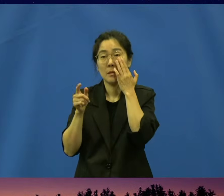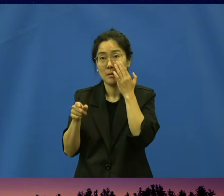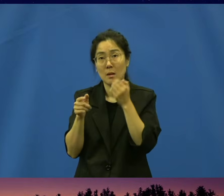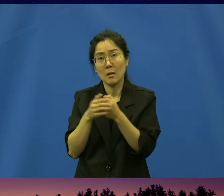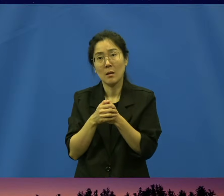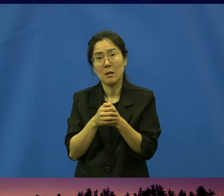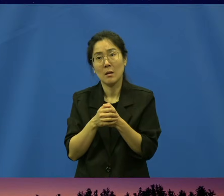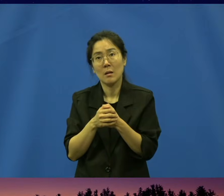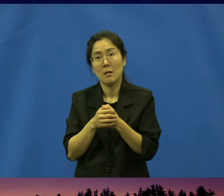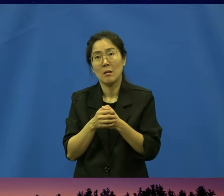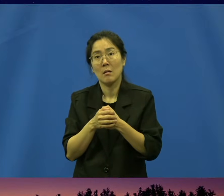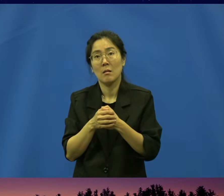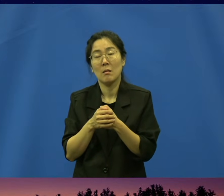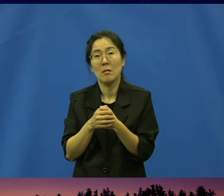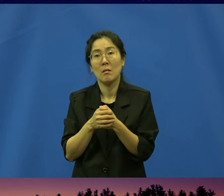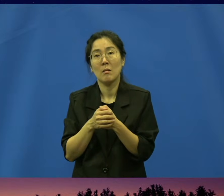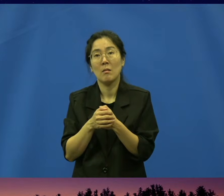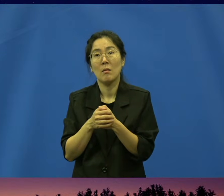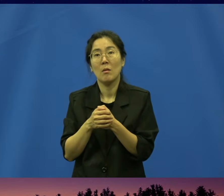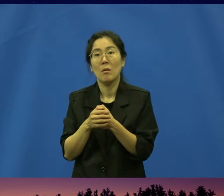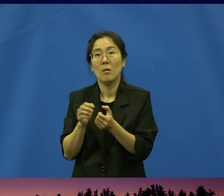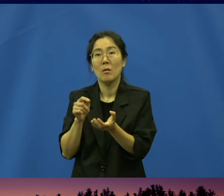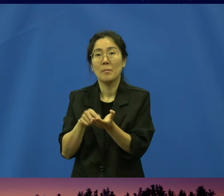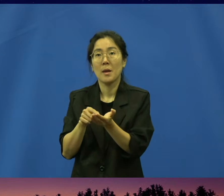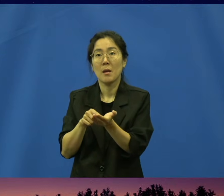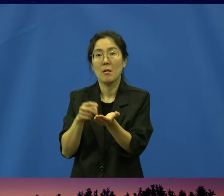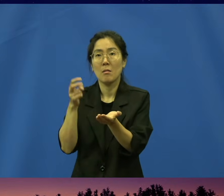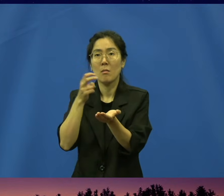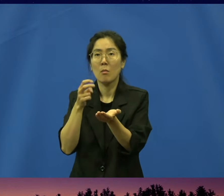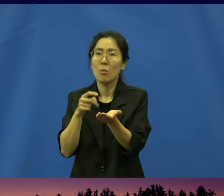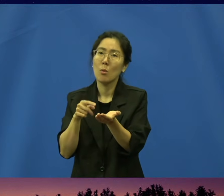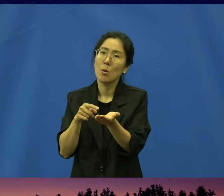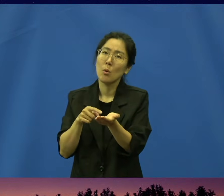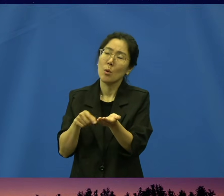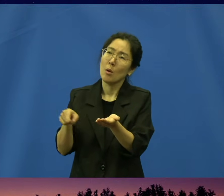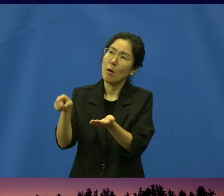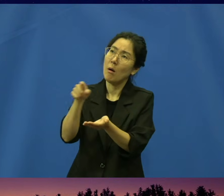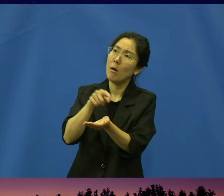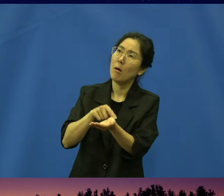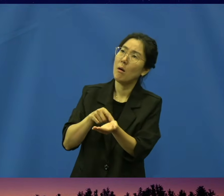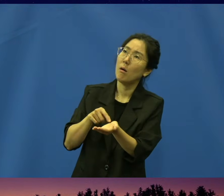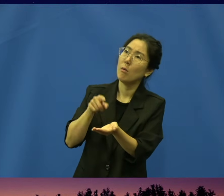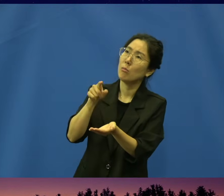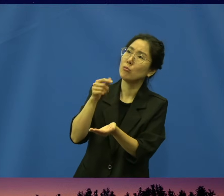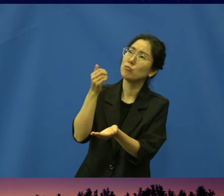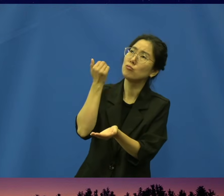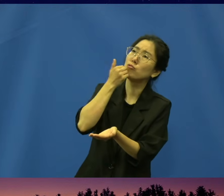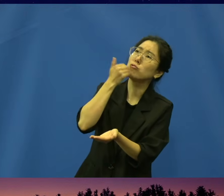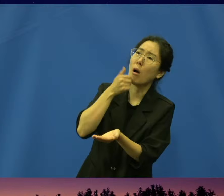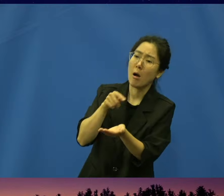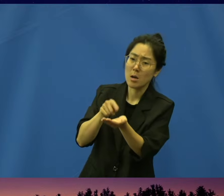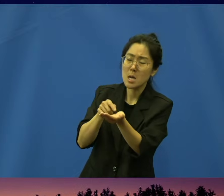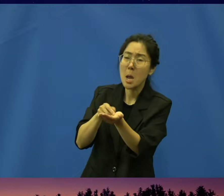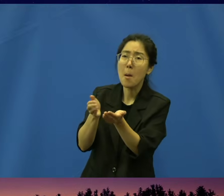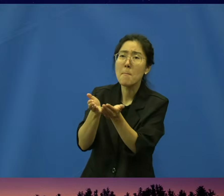근데 그 사람들이 한참 지나면 그렇게 얘기한대요. 그래서 당신들은 누구냐? 당신들은 뭐냐